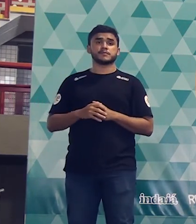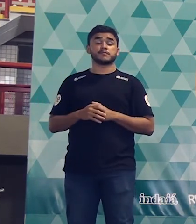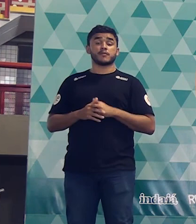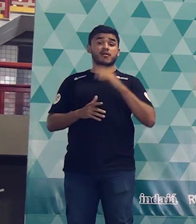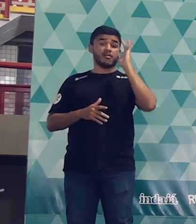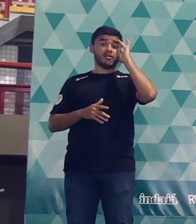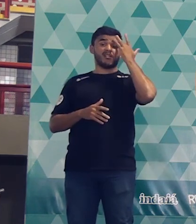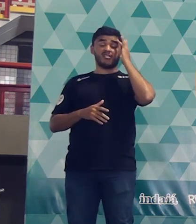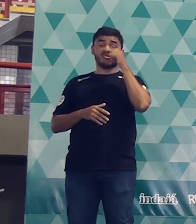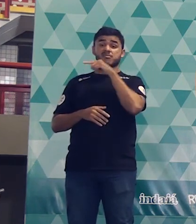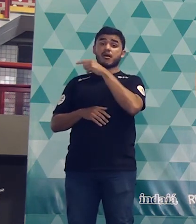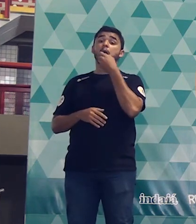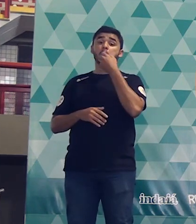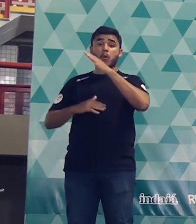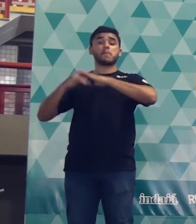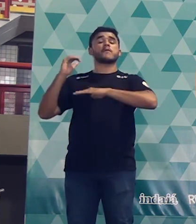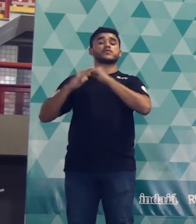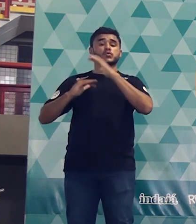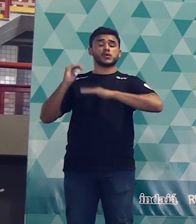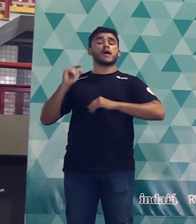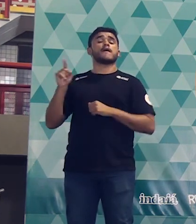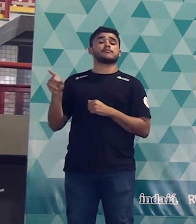Acho que ela deve ser uma boa profissional.